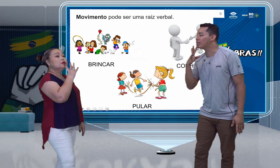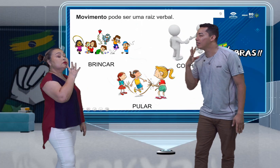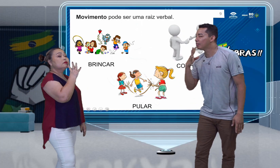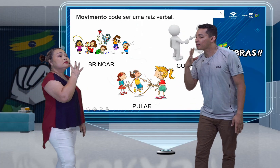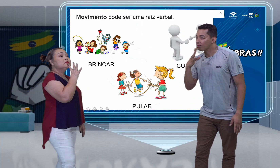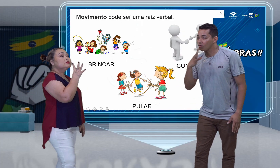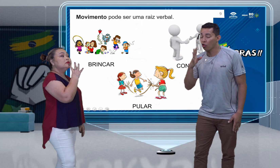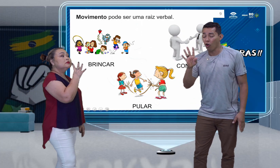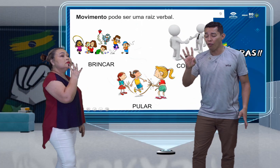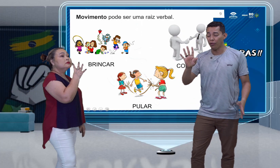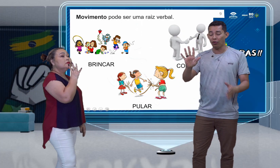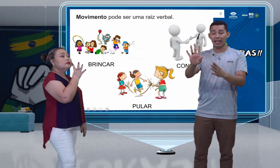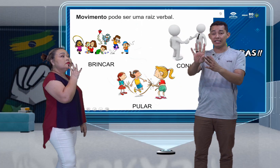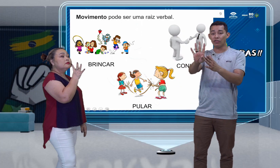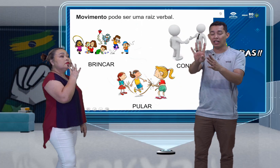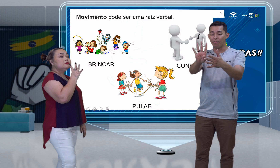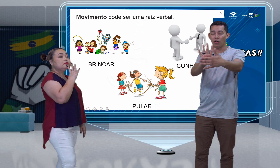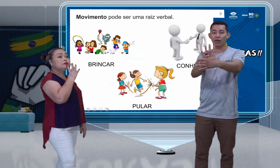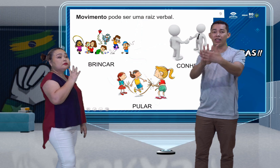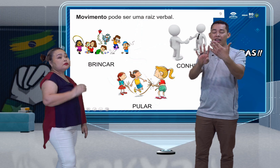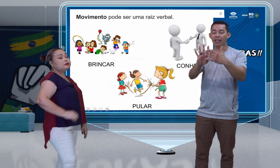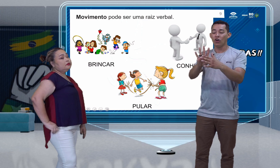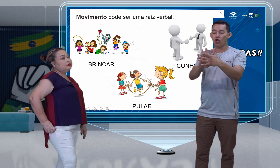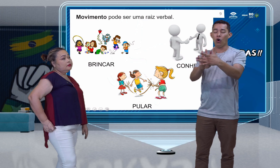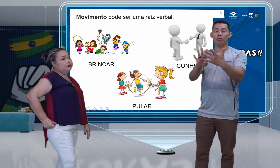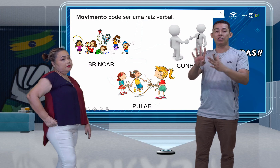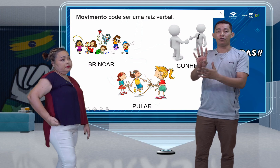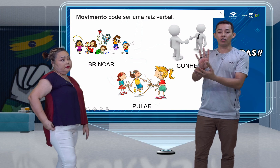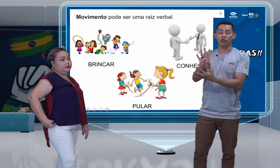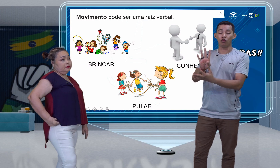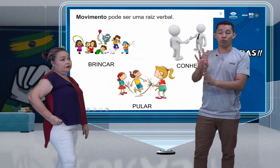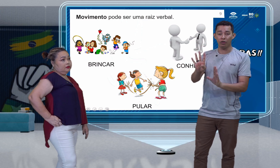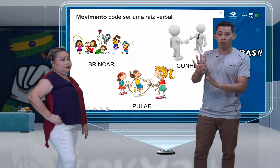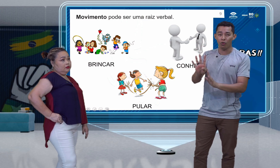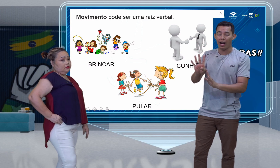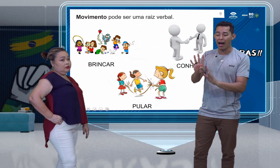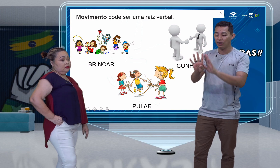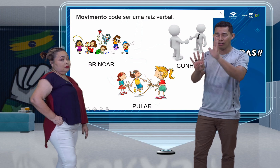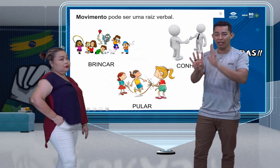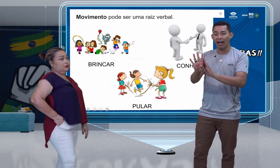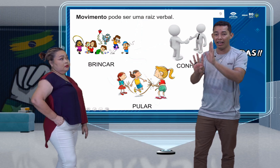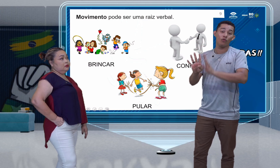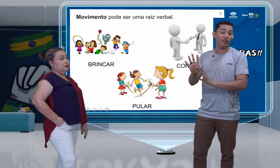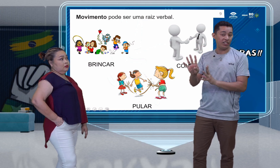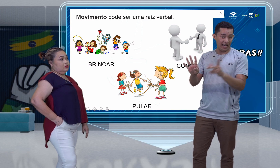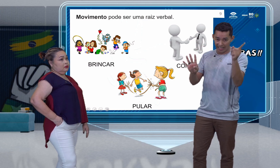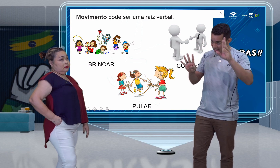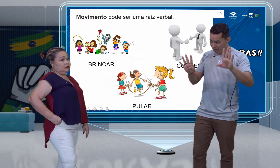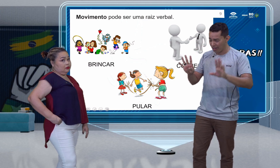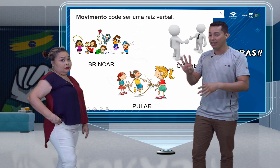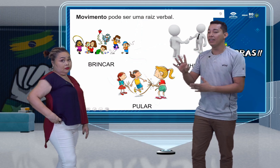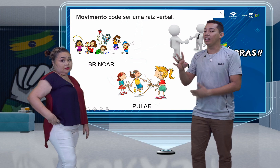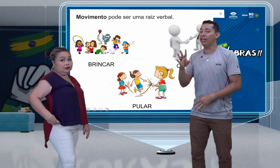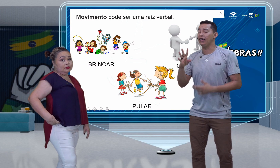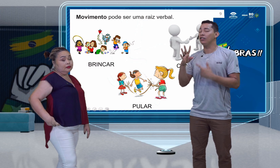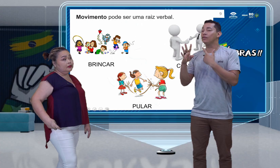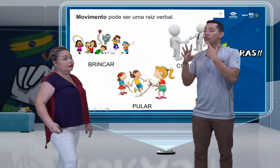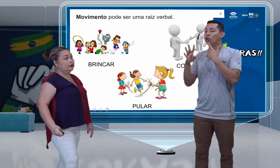Conheço. Configuração da mão aqui, como se fosse o número 4, tá? Em quantidades, lembra? E